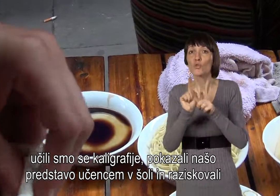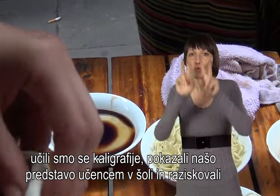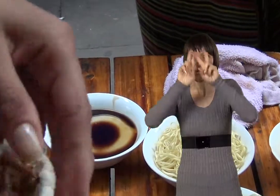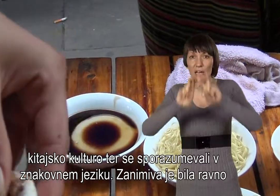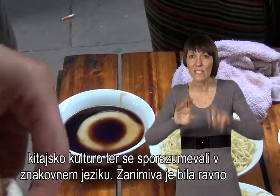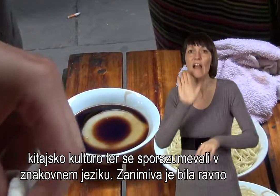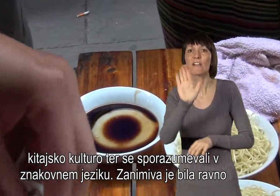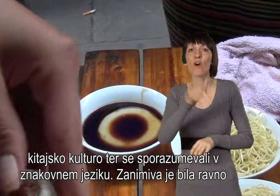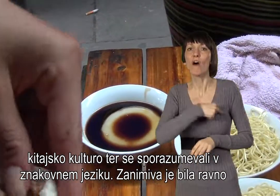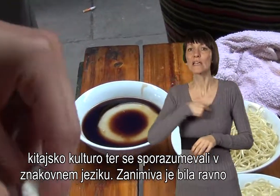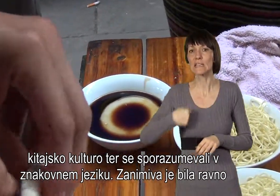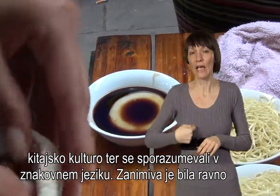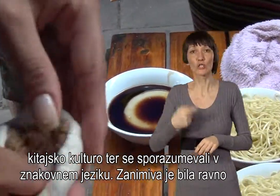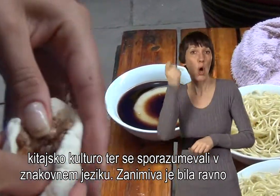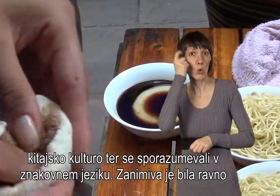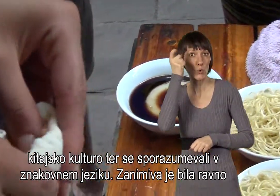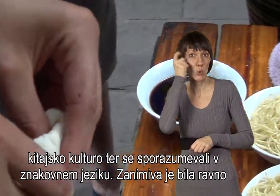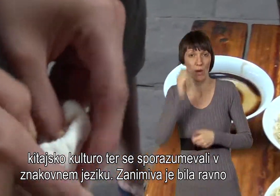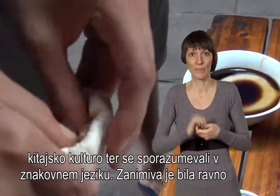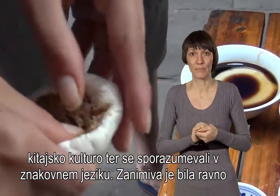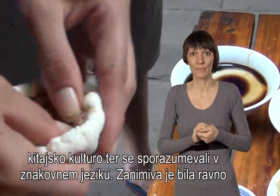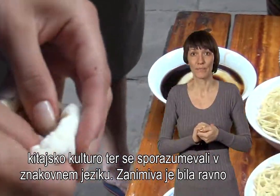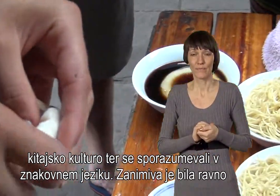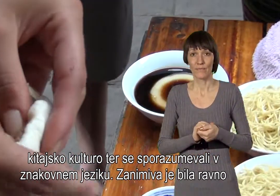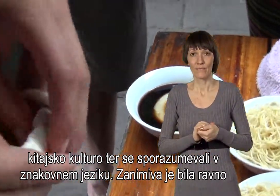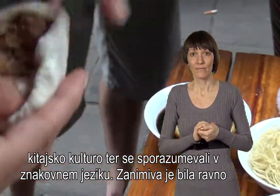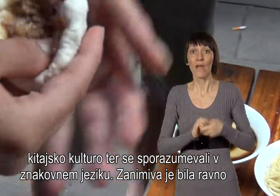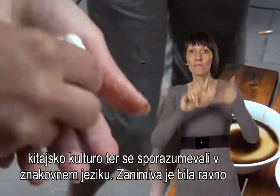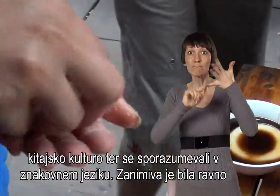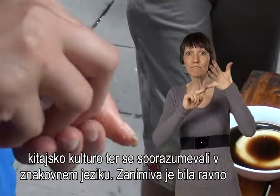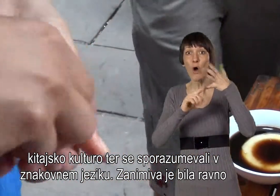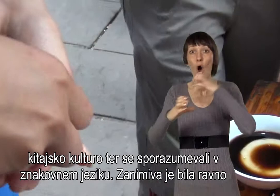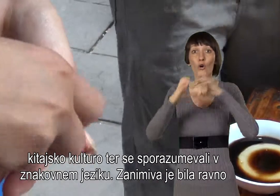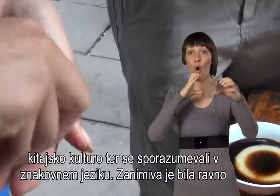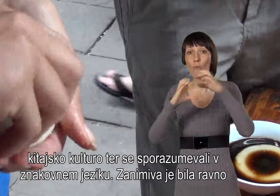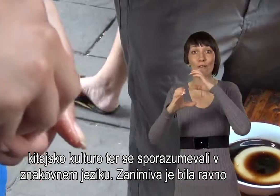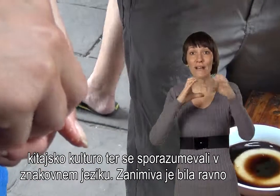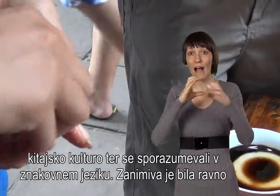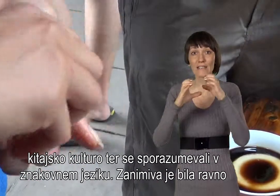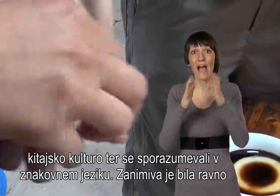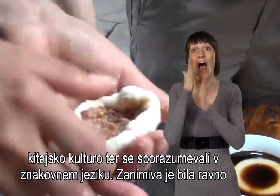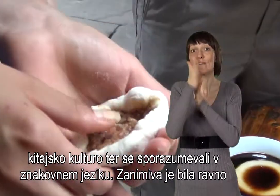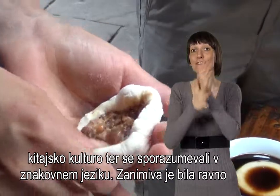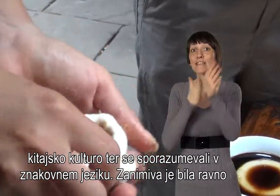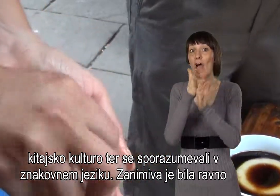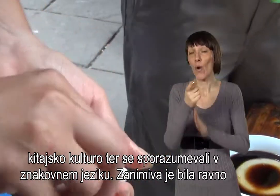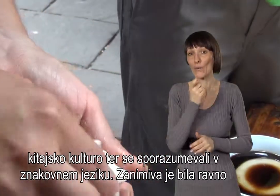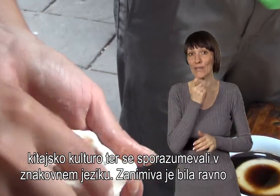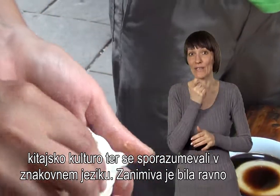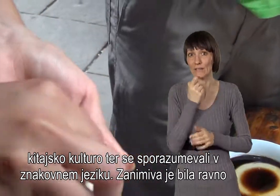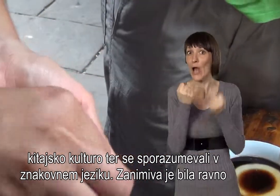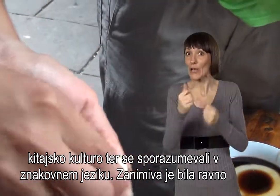in raziskovali kitajsko kulturo ter se sporazumevali v